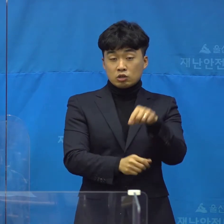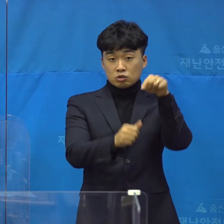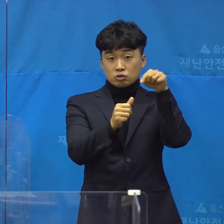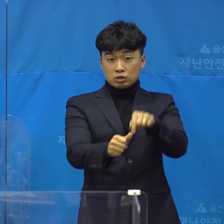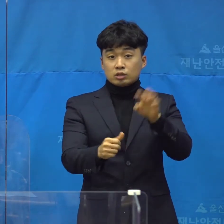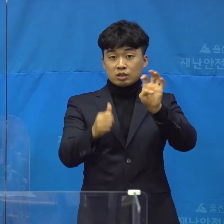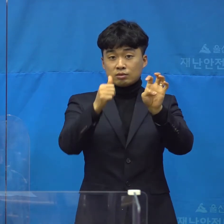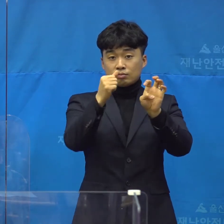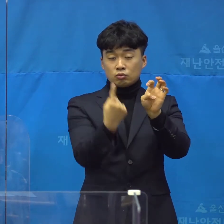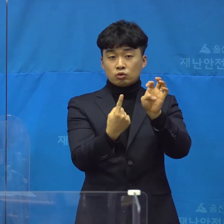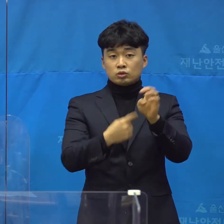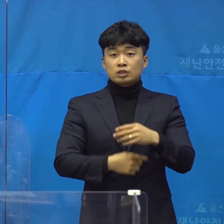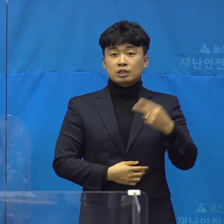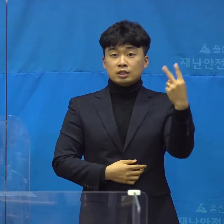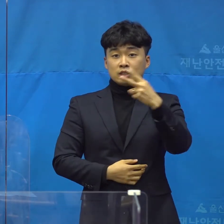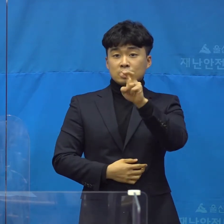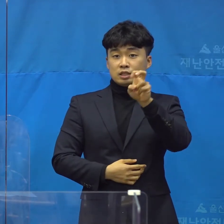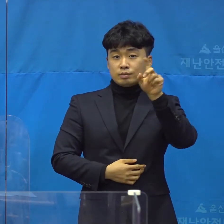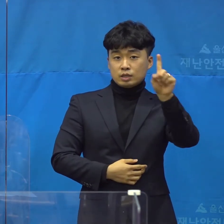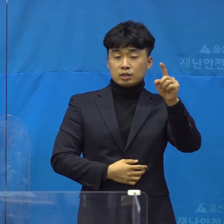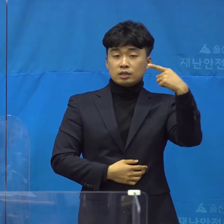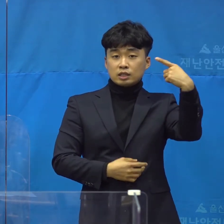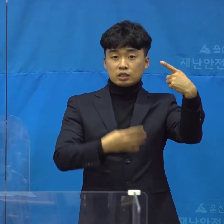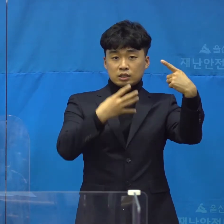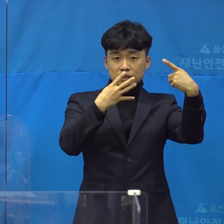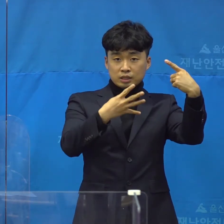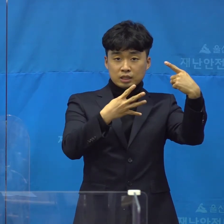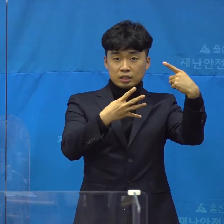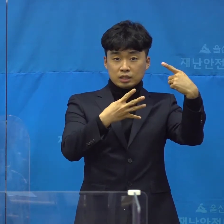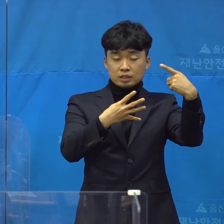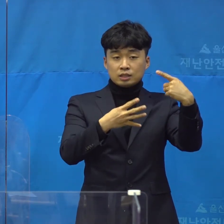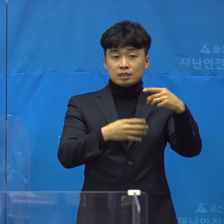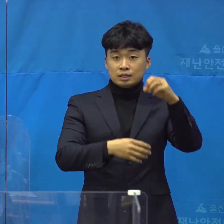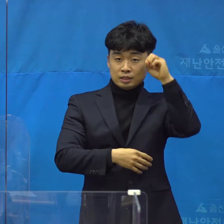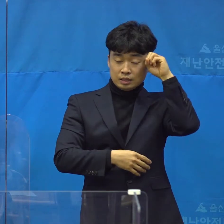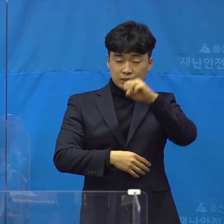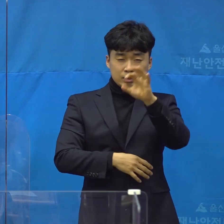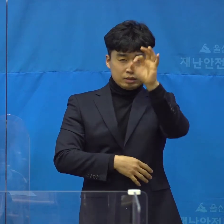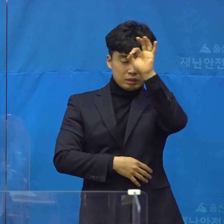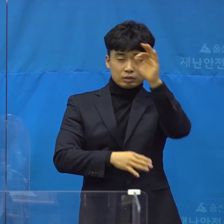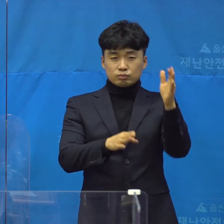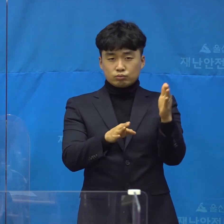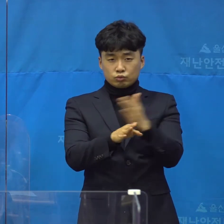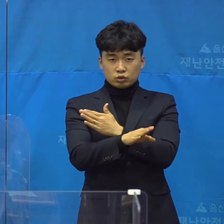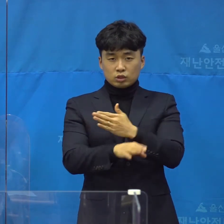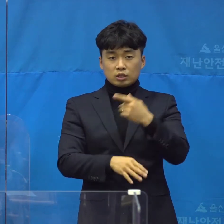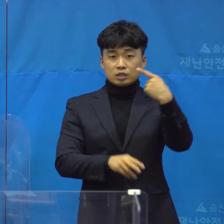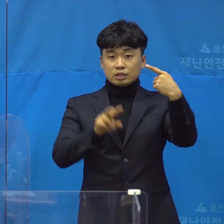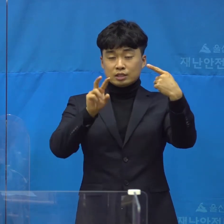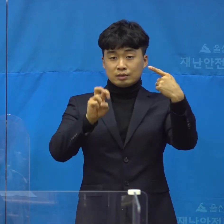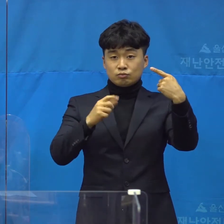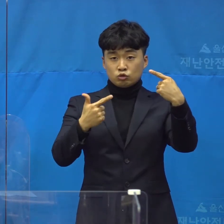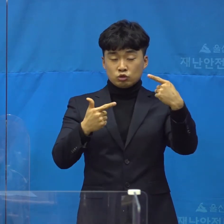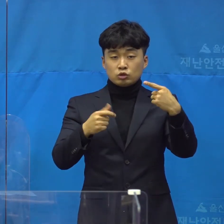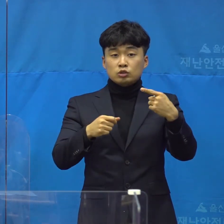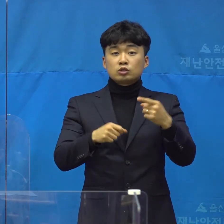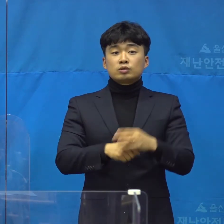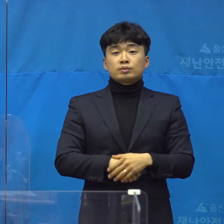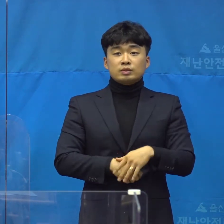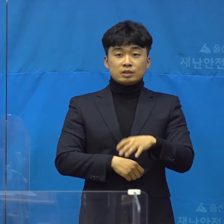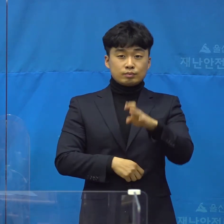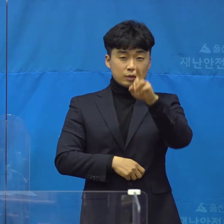제40호 2021년 1월 4일 0시부터 2021년 1월 26일